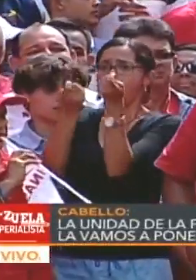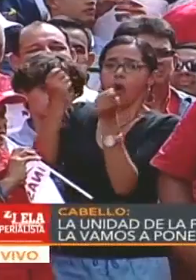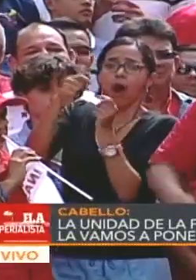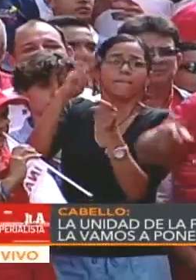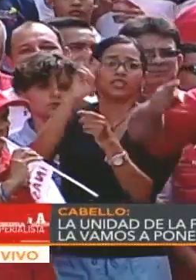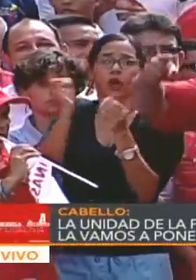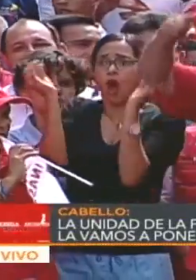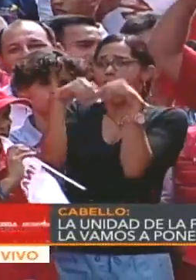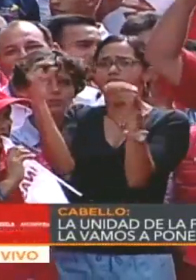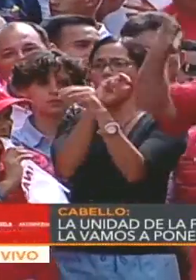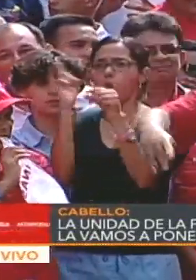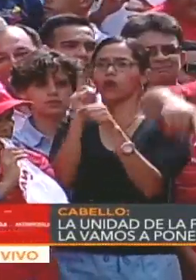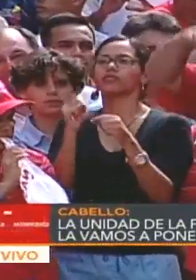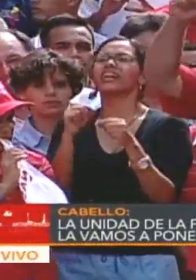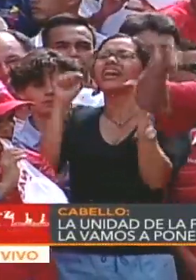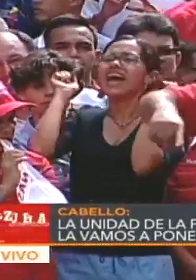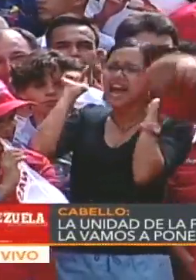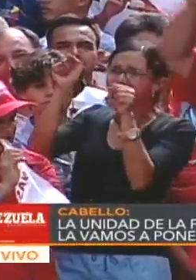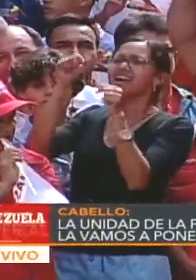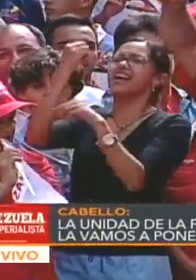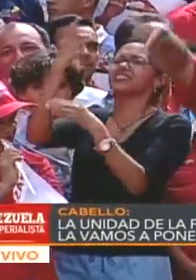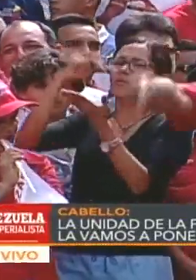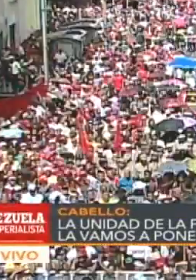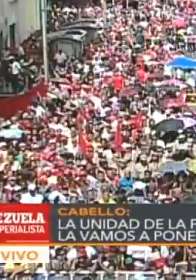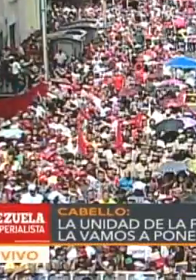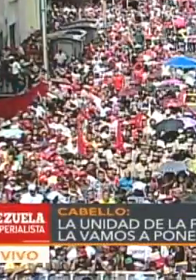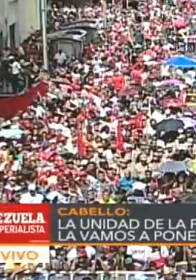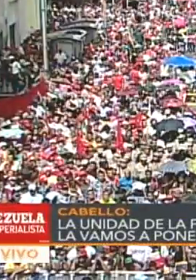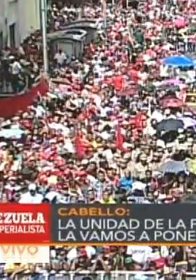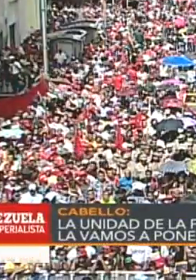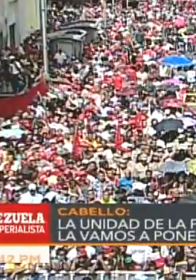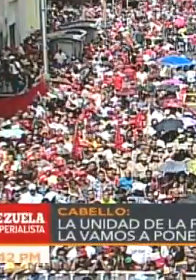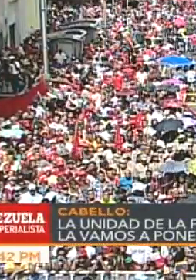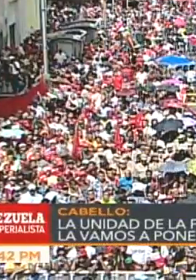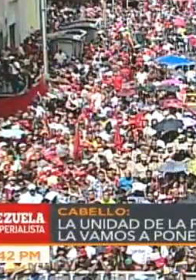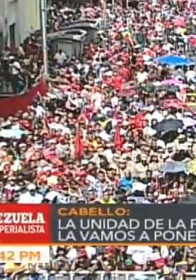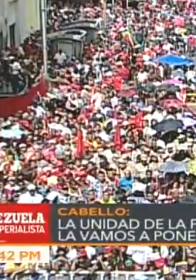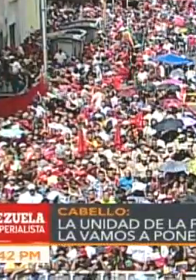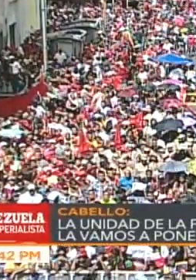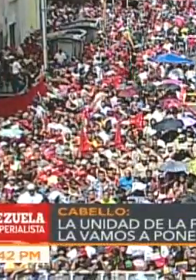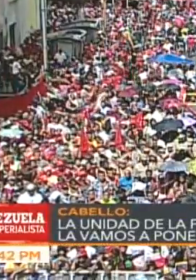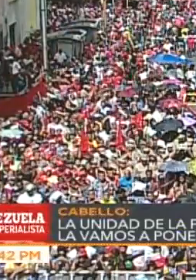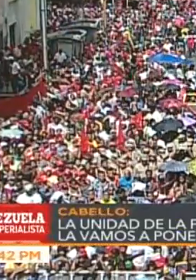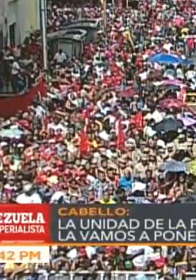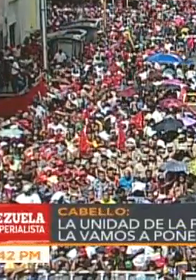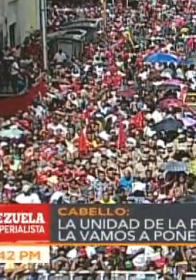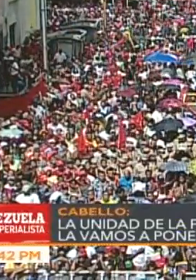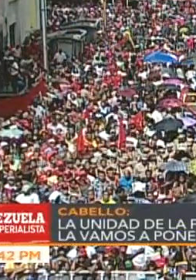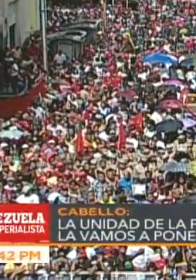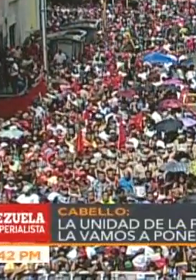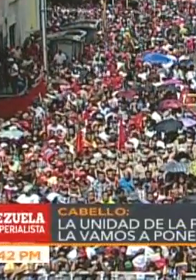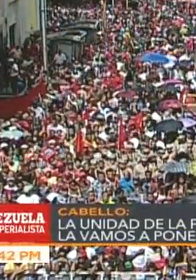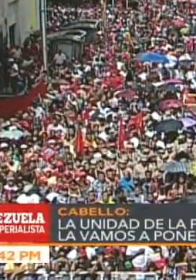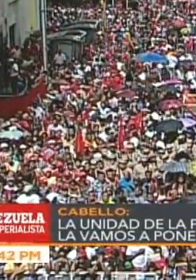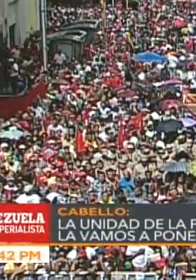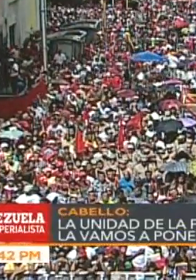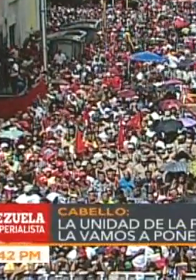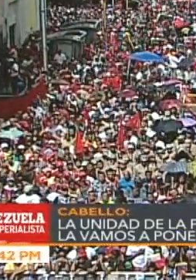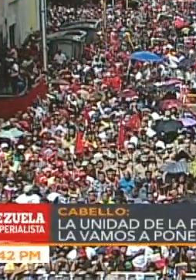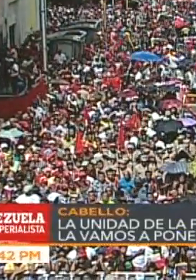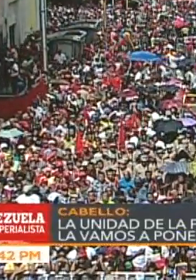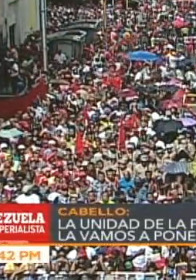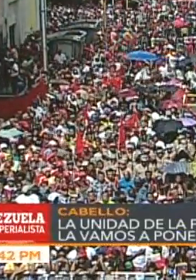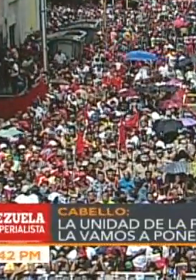Venezuela. Esa Asamblea Nacional Constituyente podrá, según el